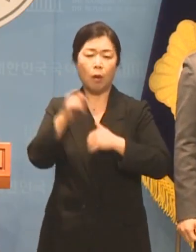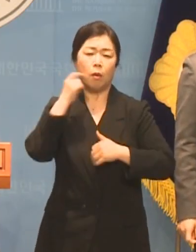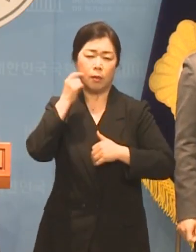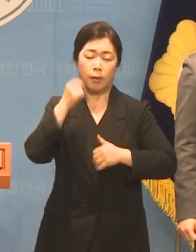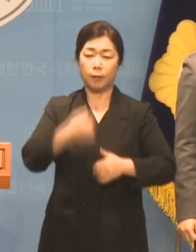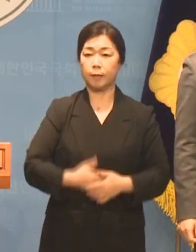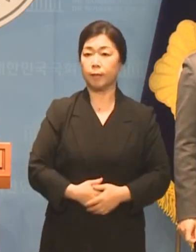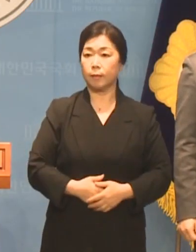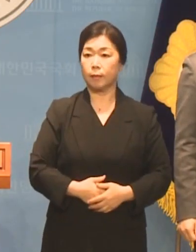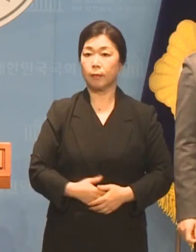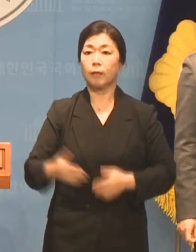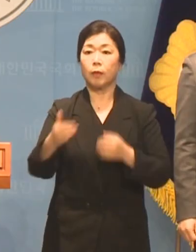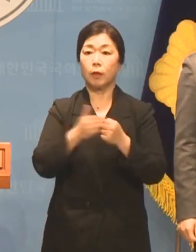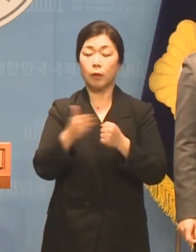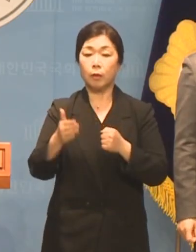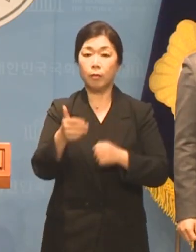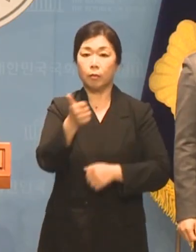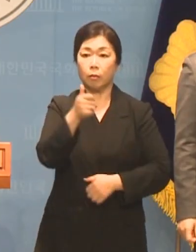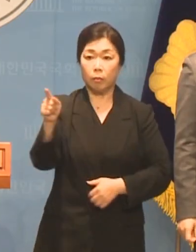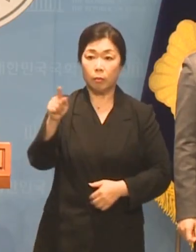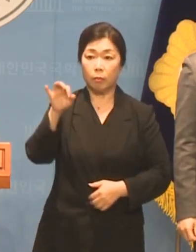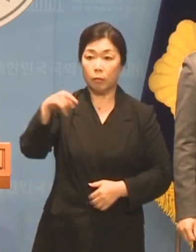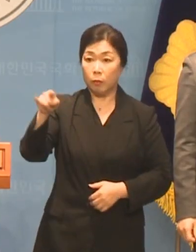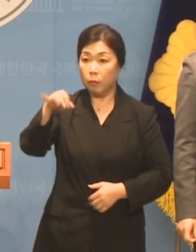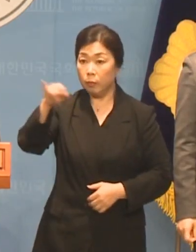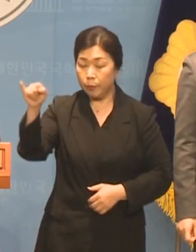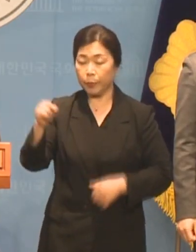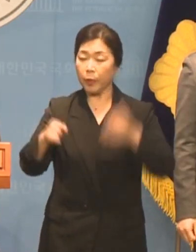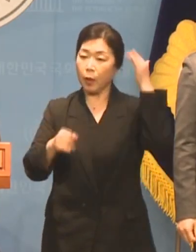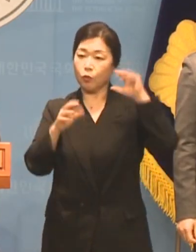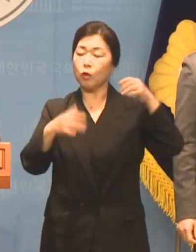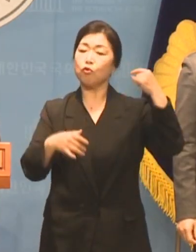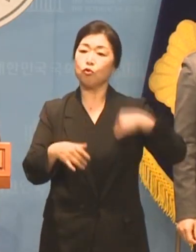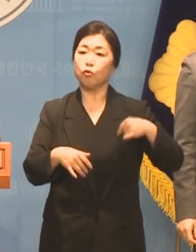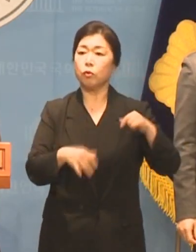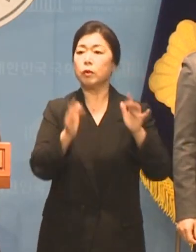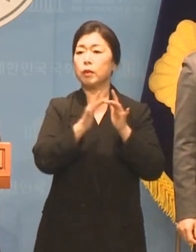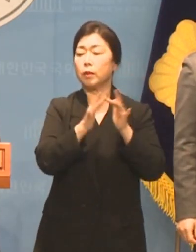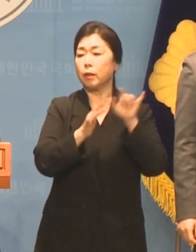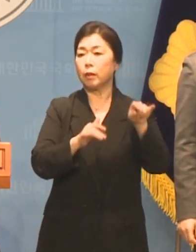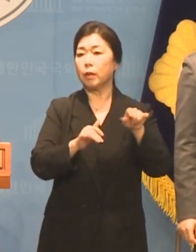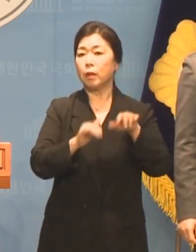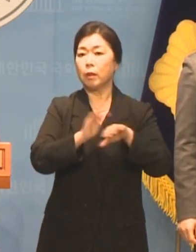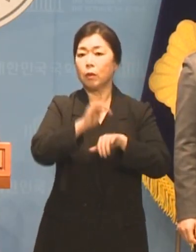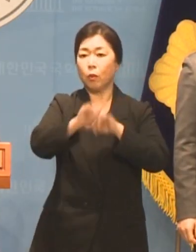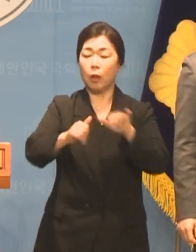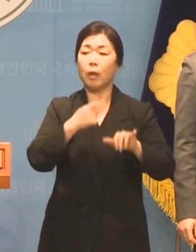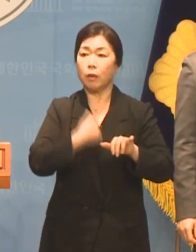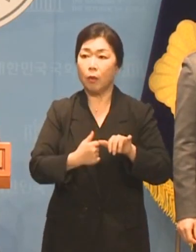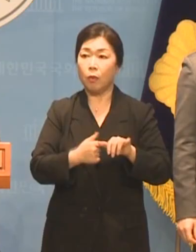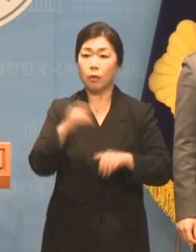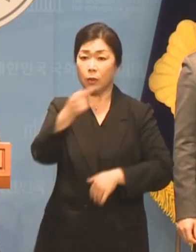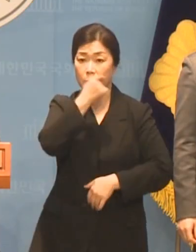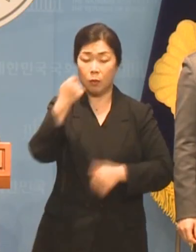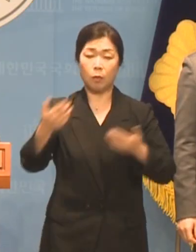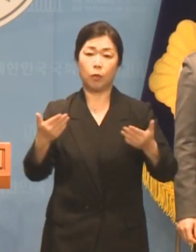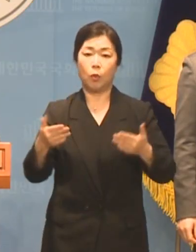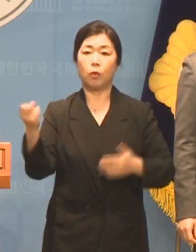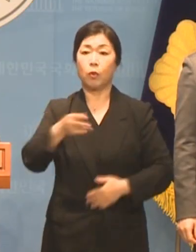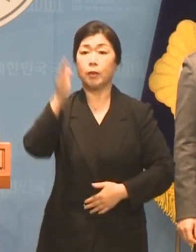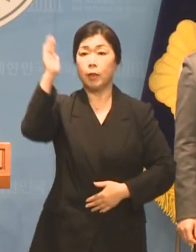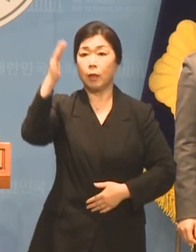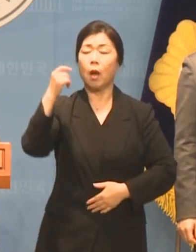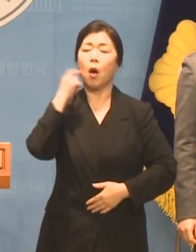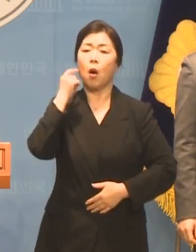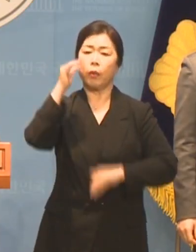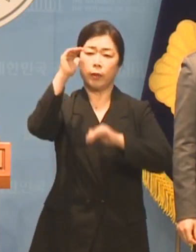있습니다. 따라서 화웨이가 대한민국 선거에 개입했다는 주장은 새로운 근거로 보기 어려울 뿐만 아니라 이들의 주장이